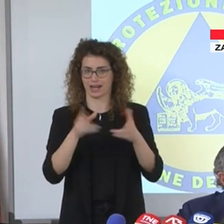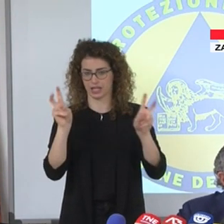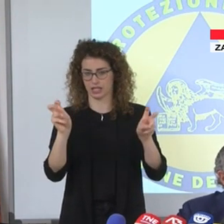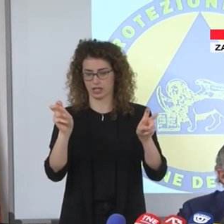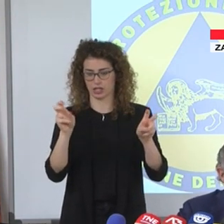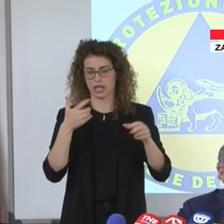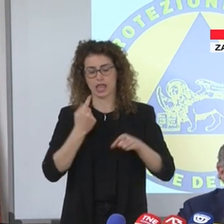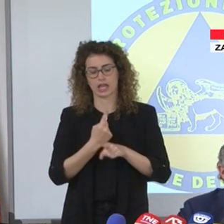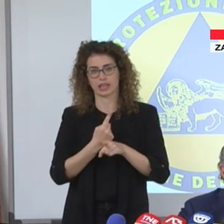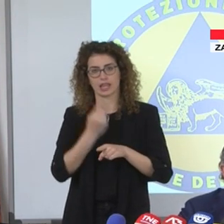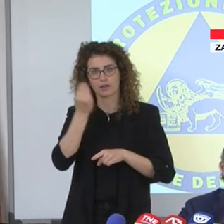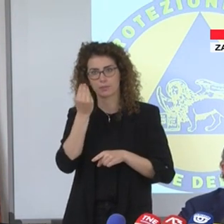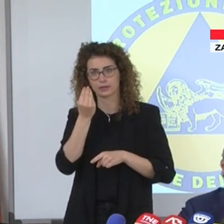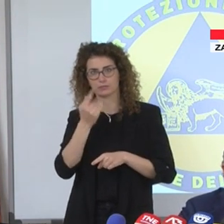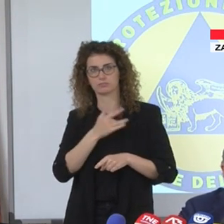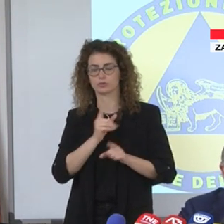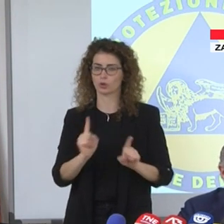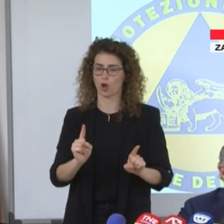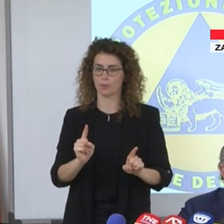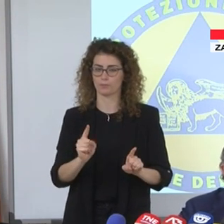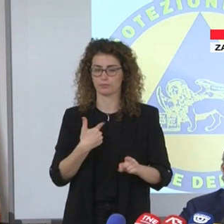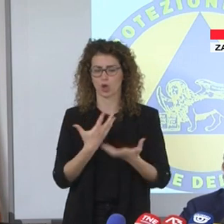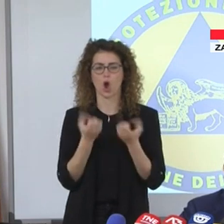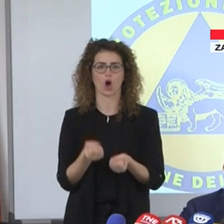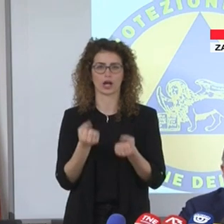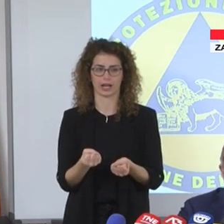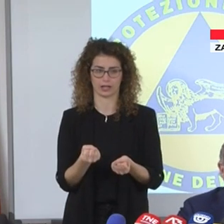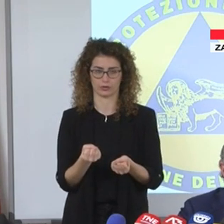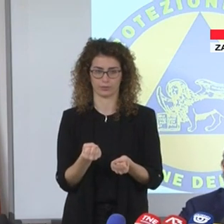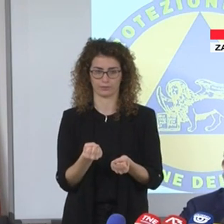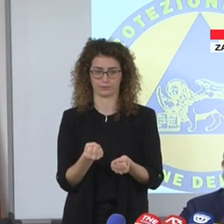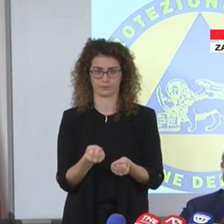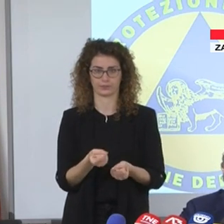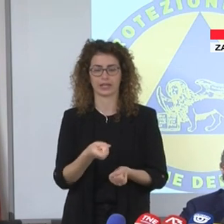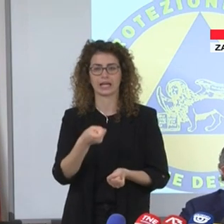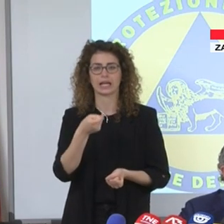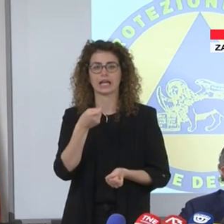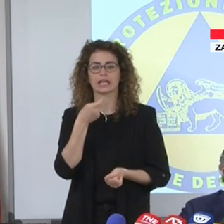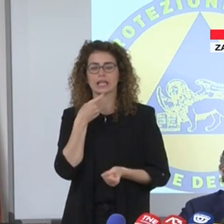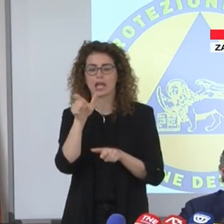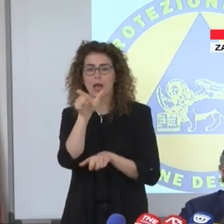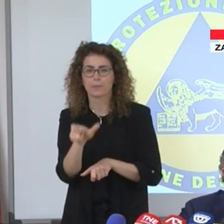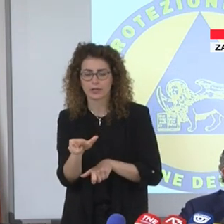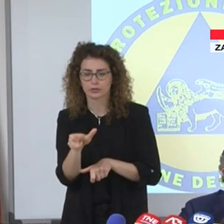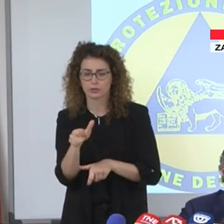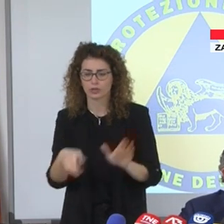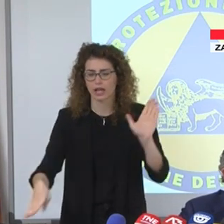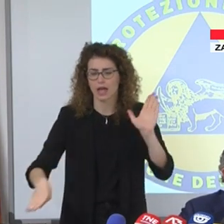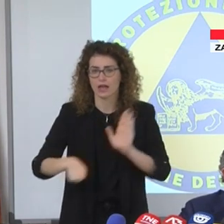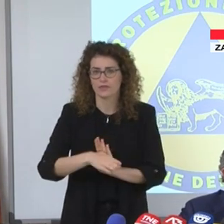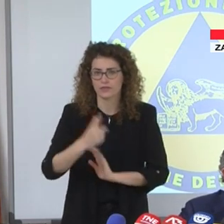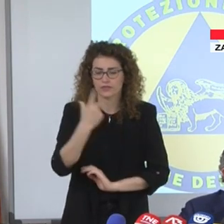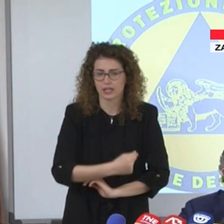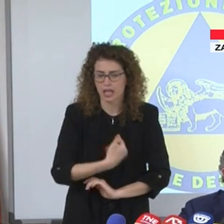no? Ma penso che ce ne sia uno di concretezza. Chi rifiuterebbe aiuto a una persona che scappa dalla morte o dalla fame?